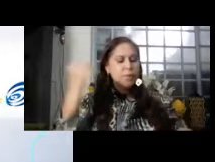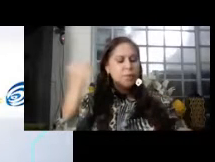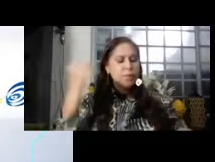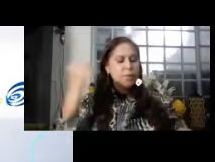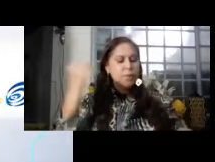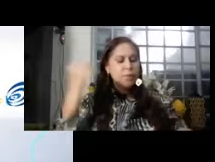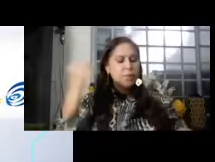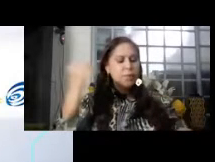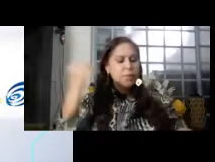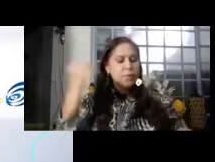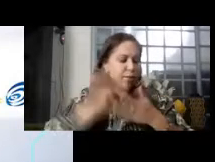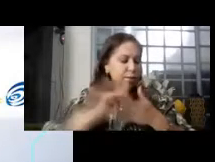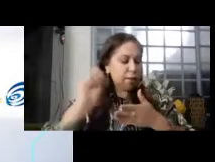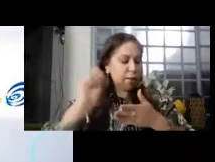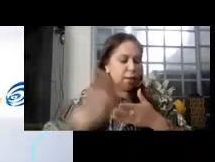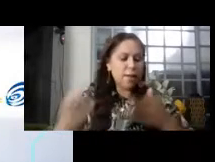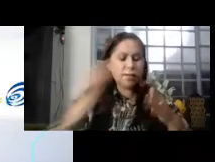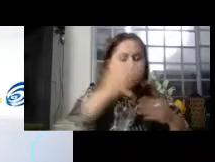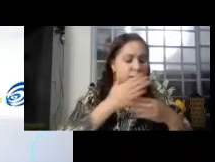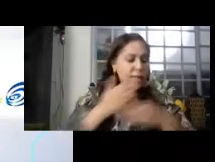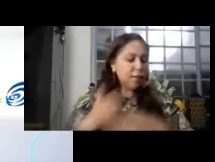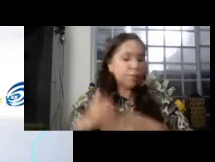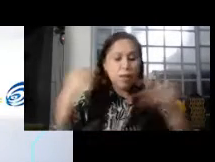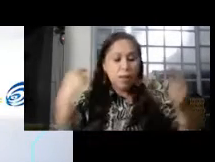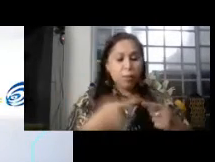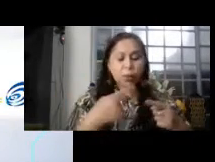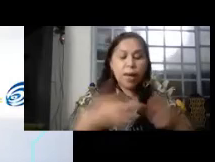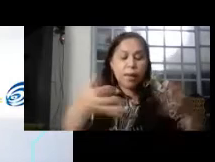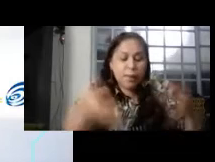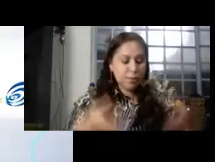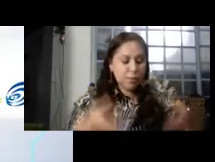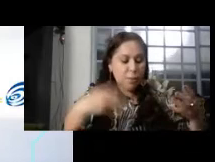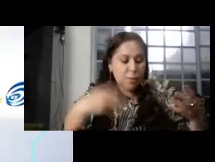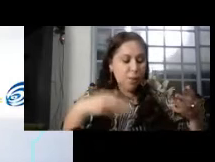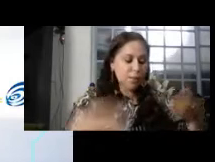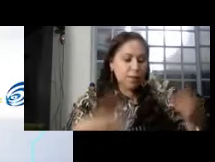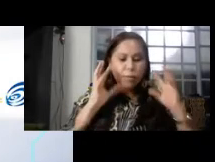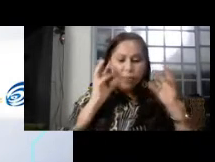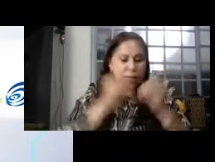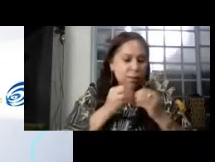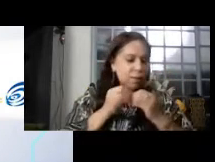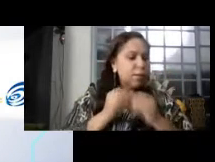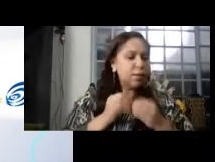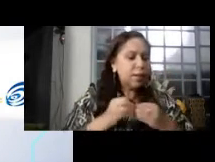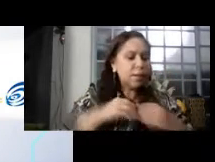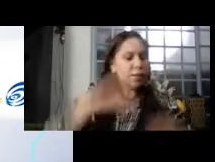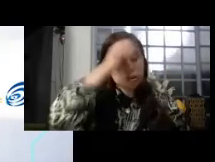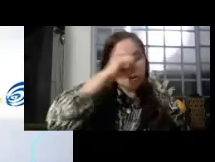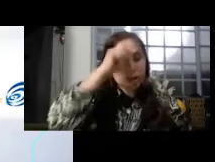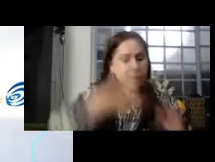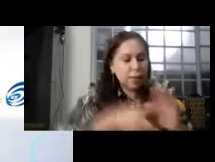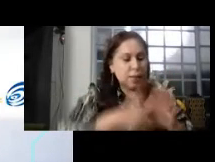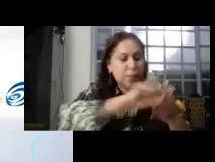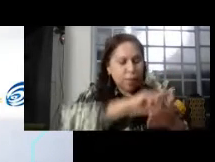antes, ler, marcar, anotar, assistir, porque aqui nesse momento, né, é só para a gente consolidar o que a gente